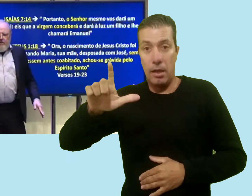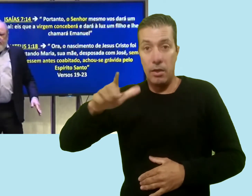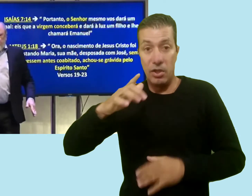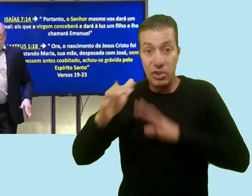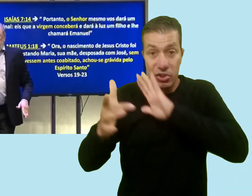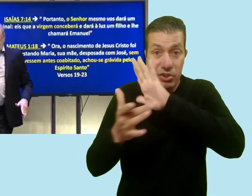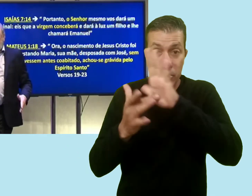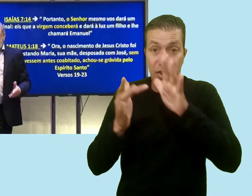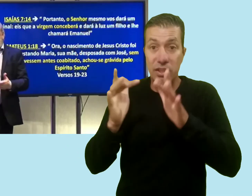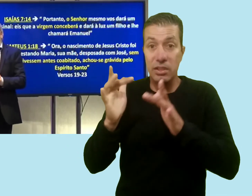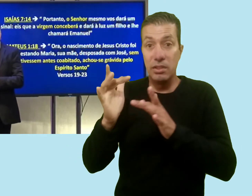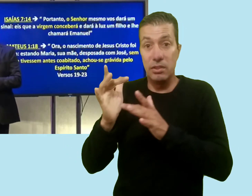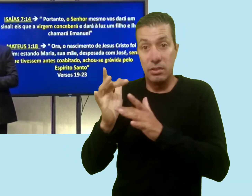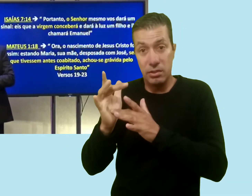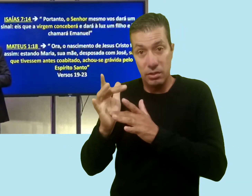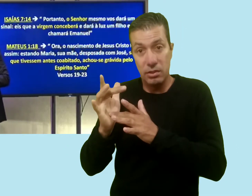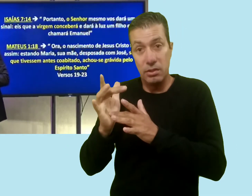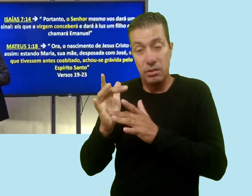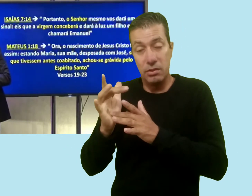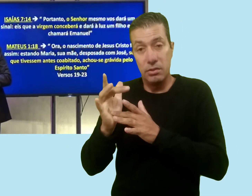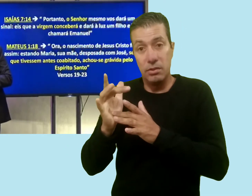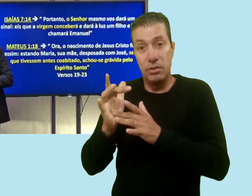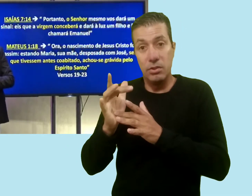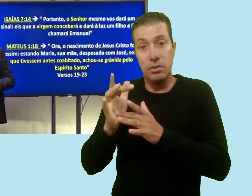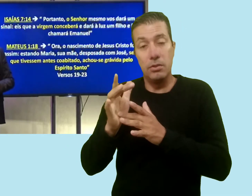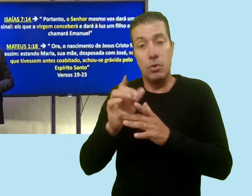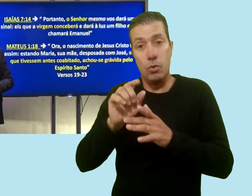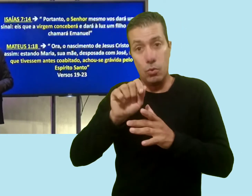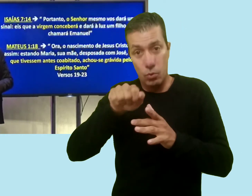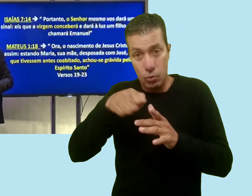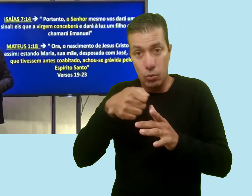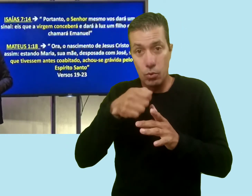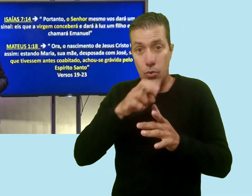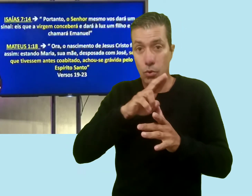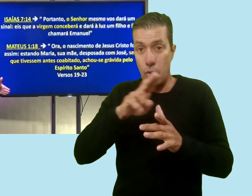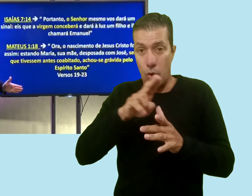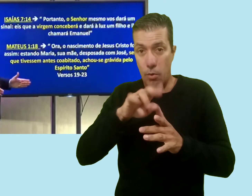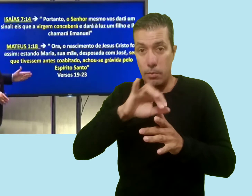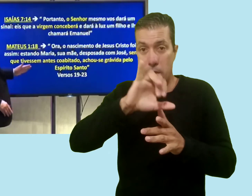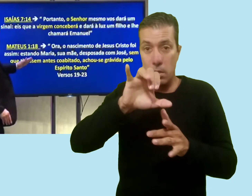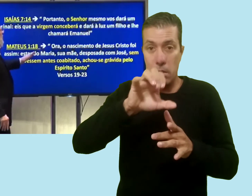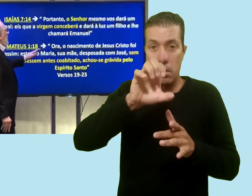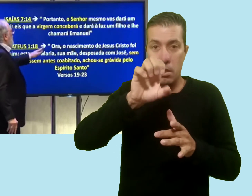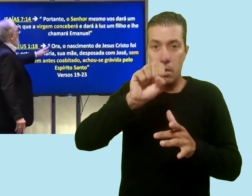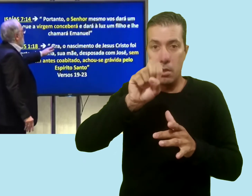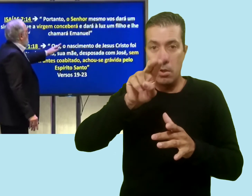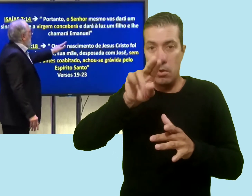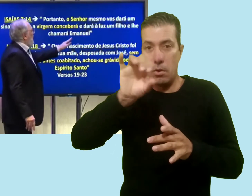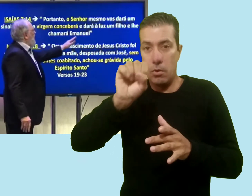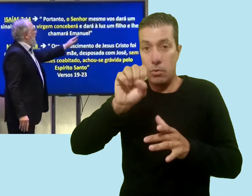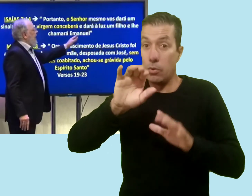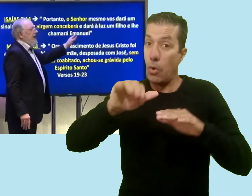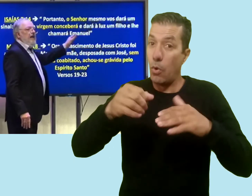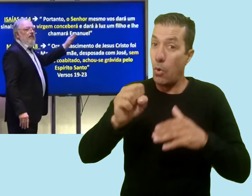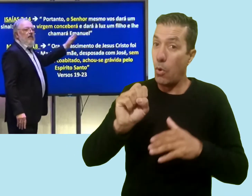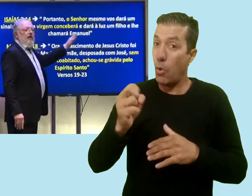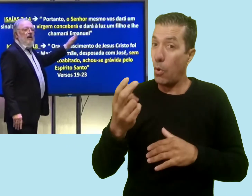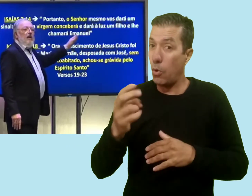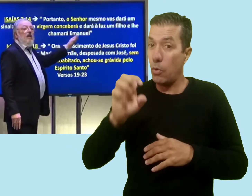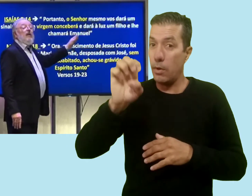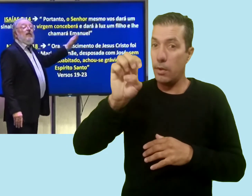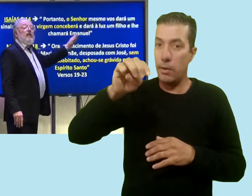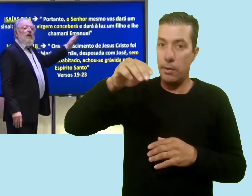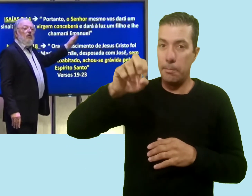Jesus chama Jesus ou Jesus se chama Emanuel? Emanuel é uma palavra hebraica que quer